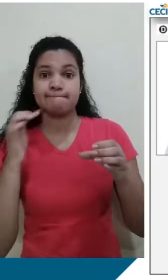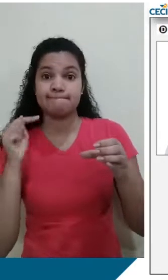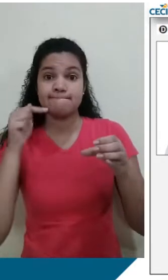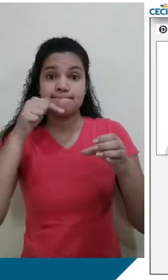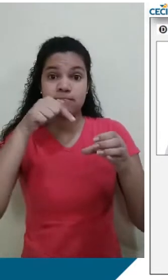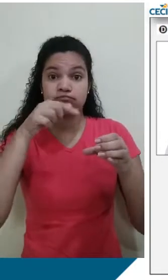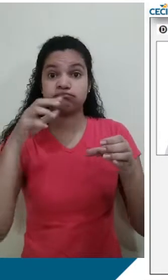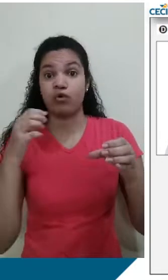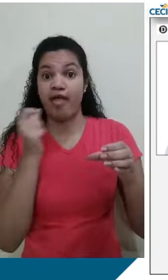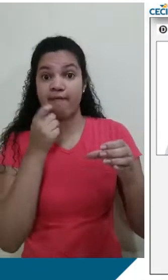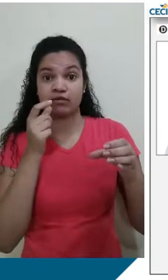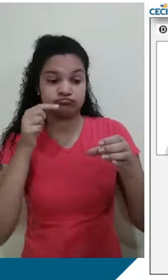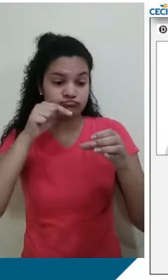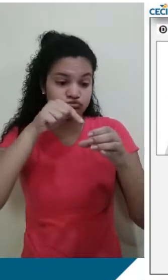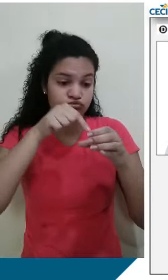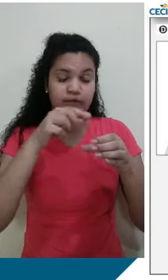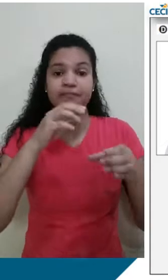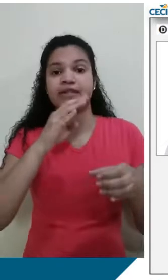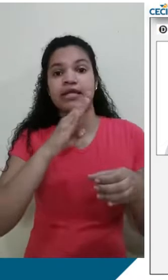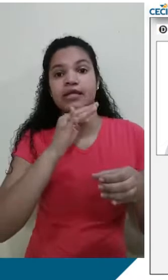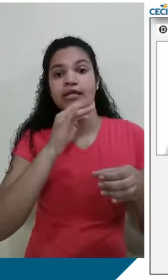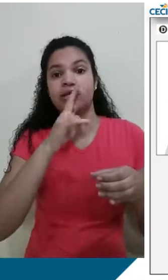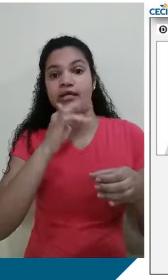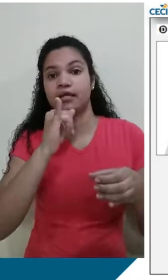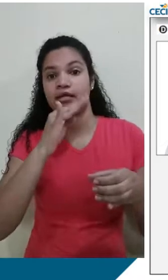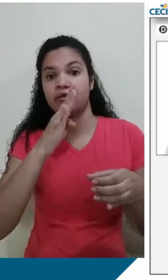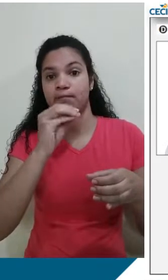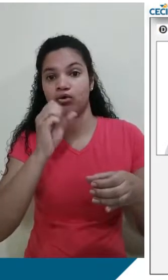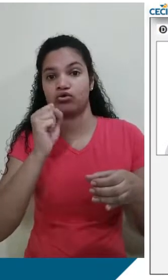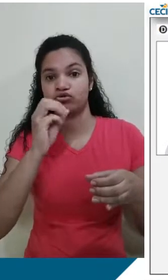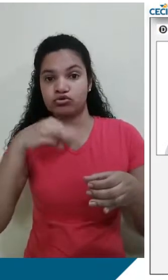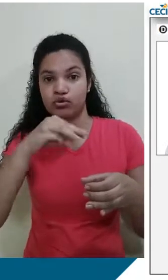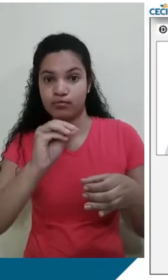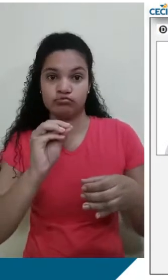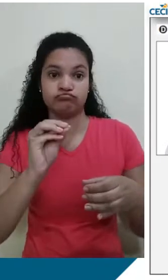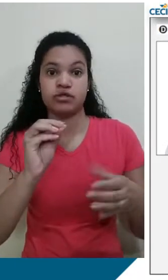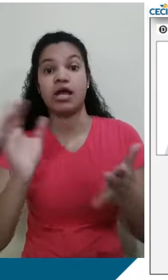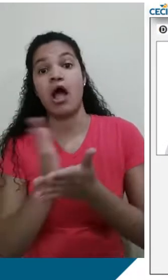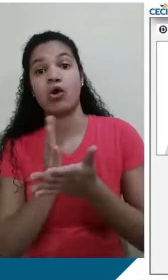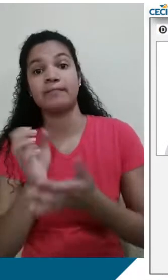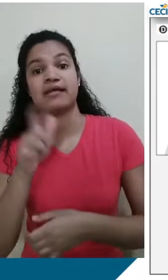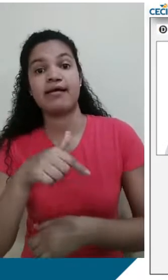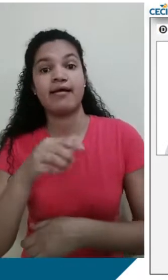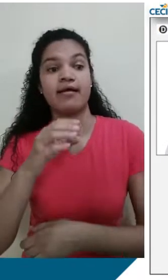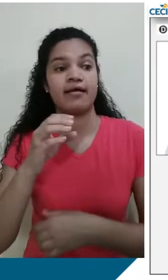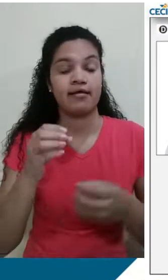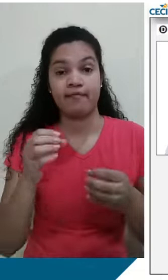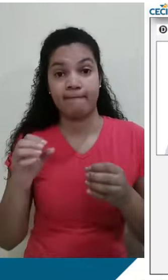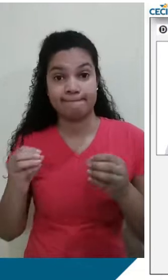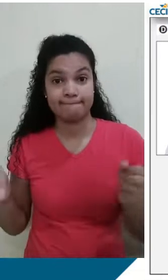são fundamentais para o metabolismo. Inclusive, muitas dessas proteínas são enzimas que atuam